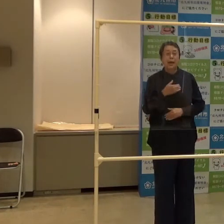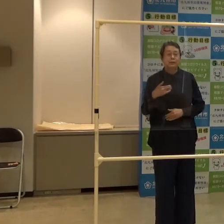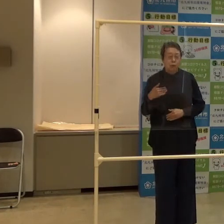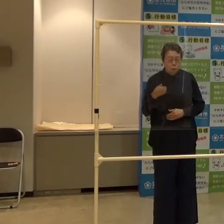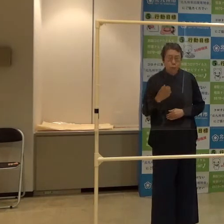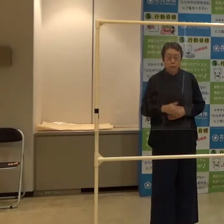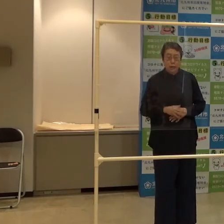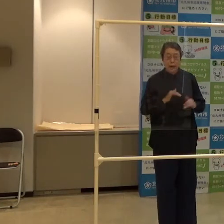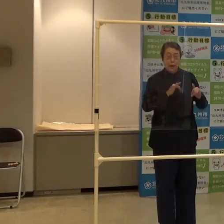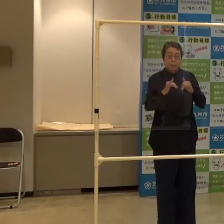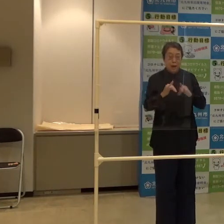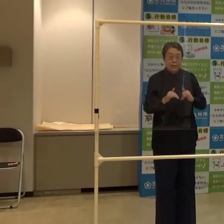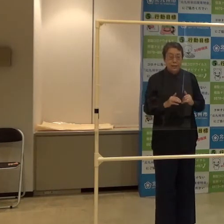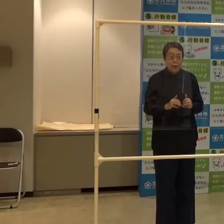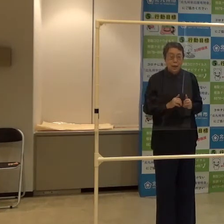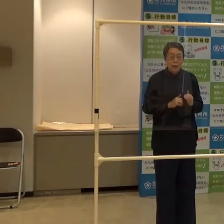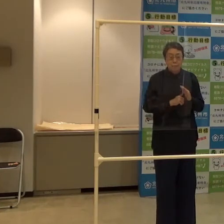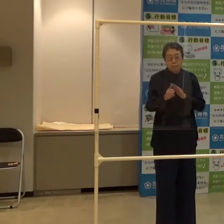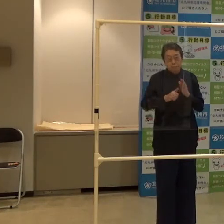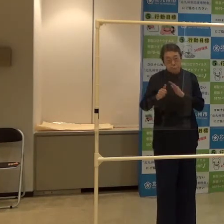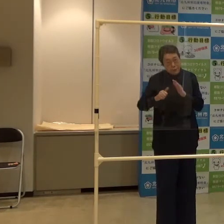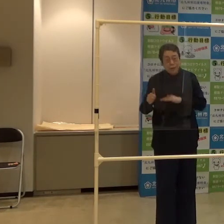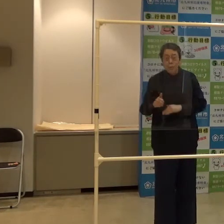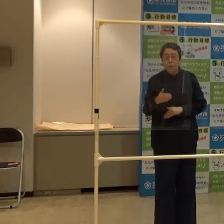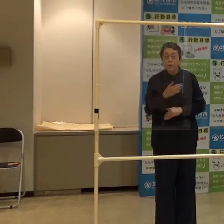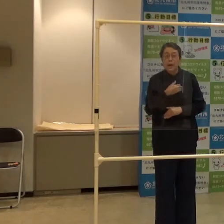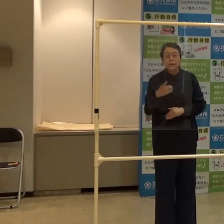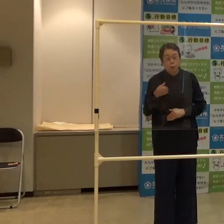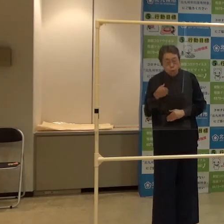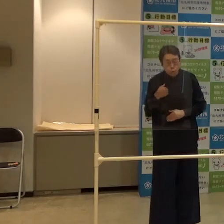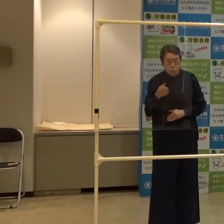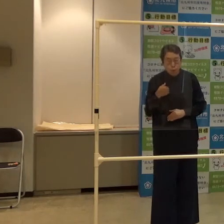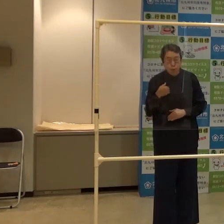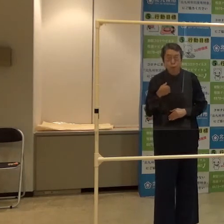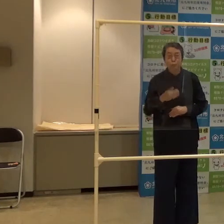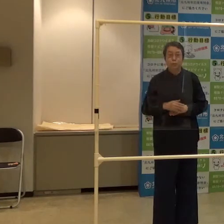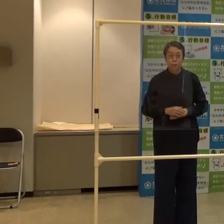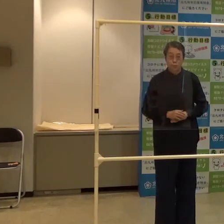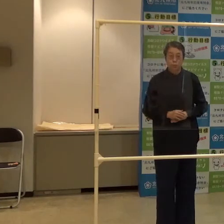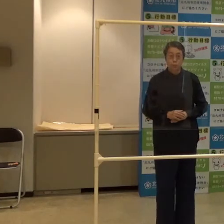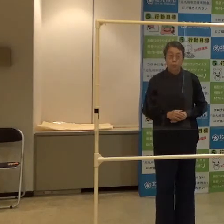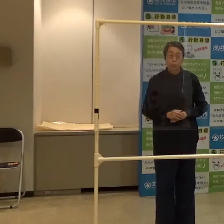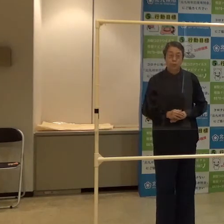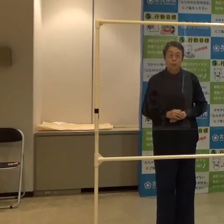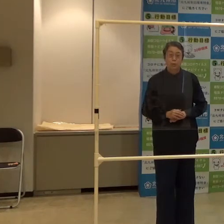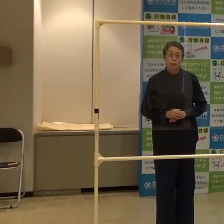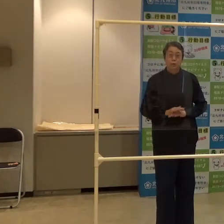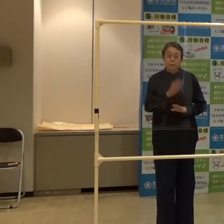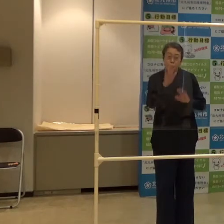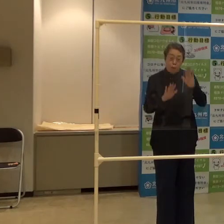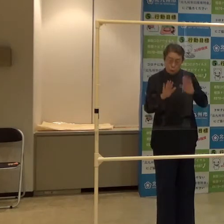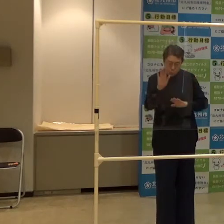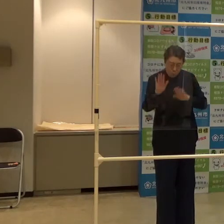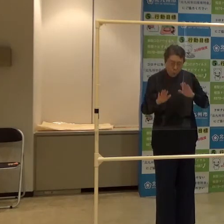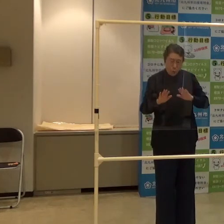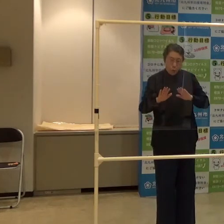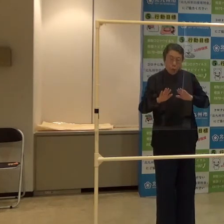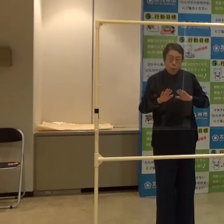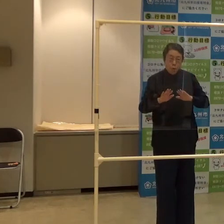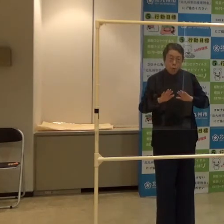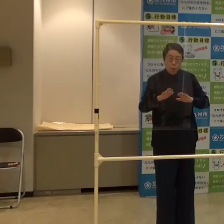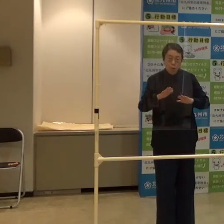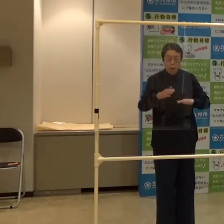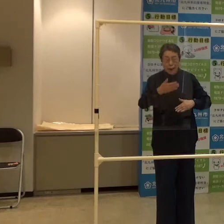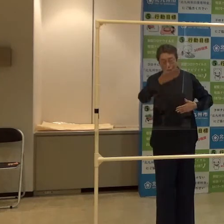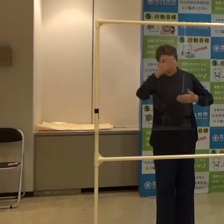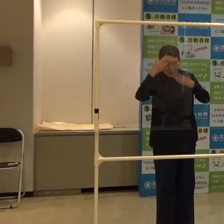街へ出てもらってもいいですよという、まあ、そういうですね、状況をですね、 丁寧にお知らせをするということ